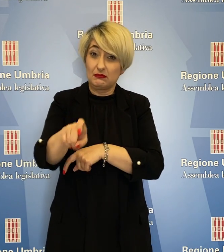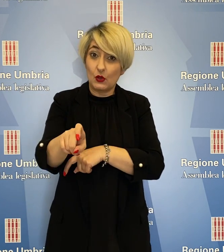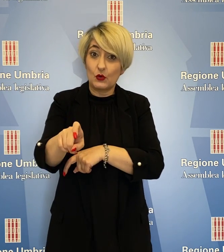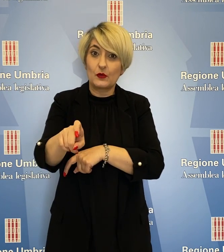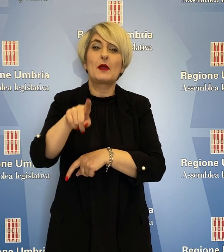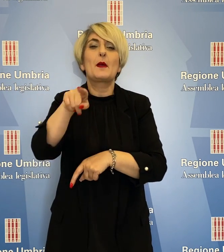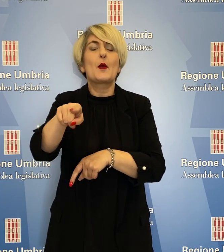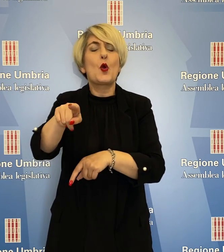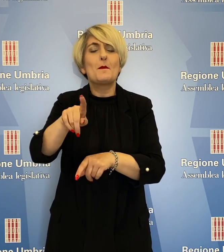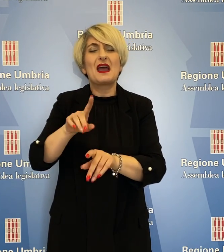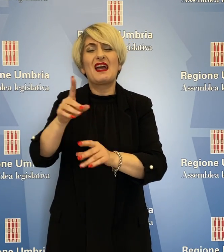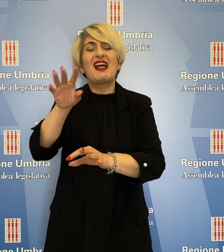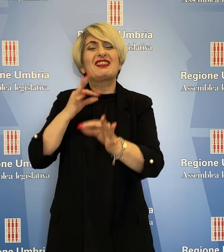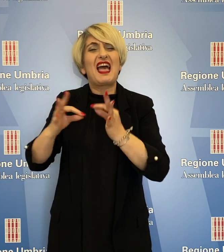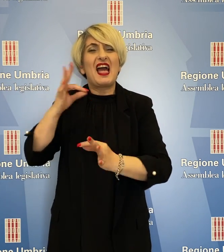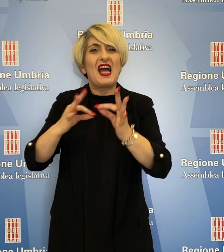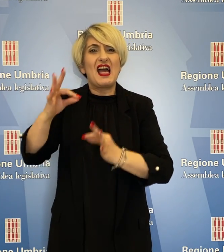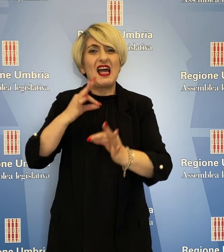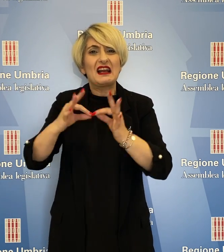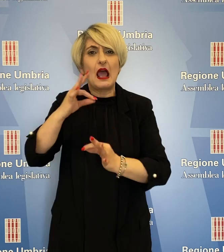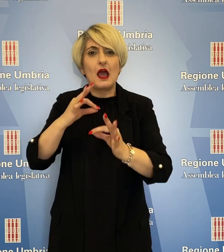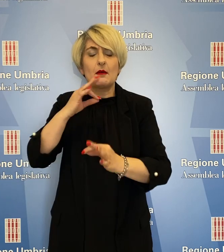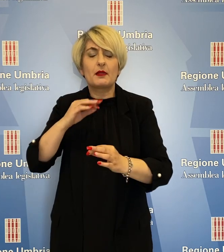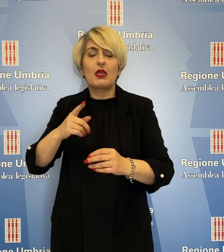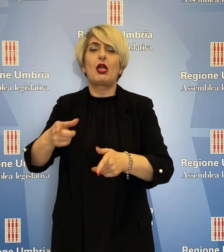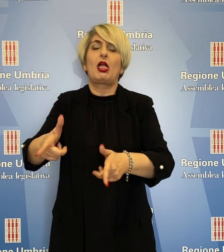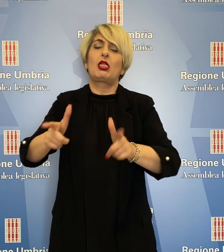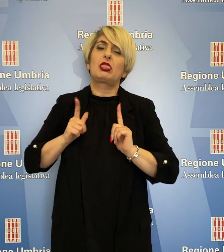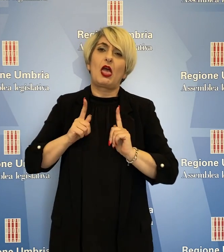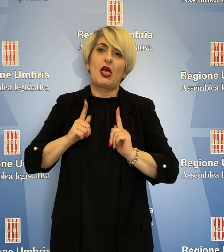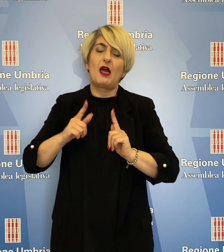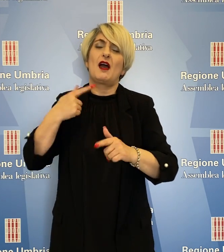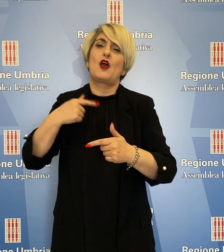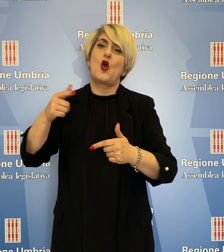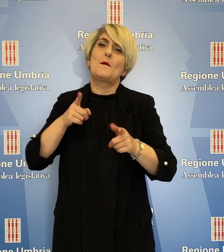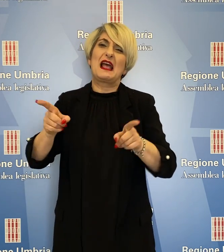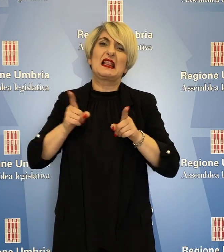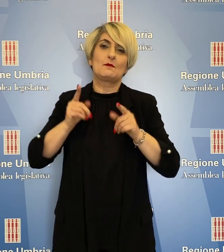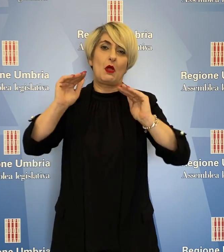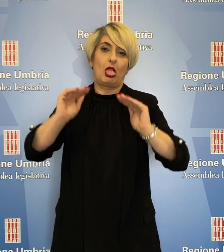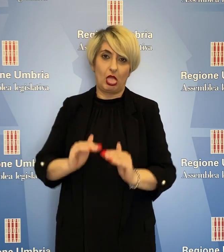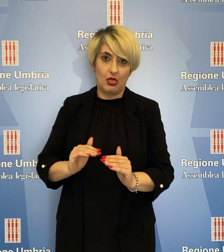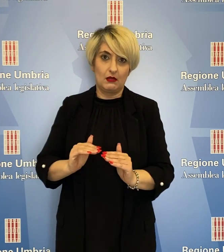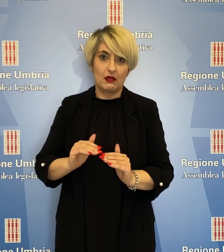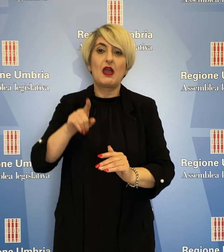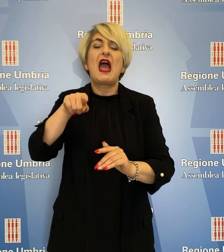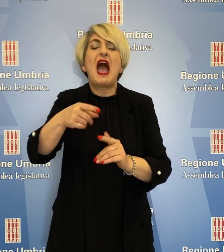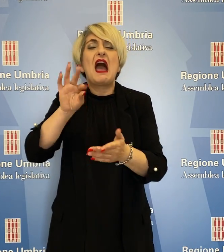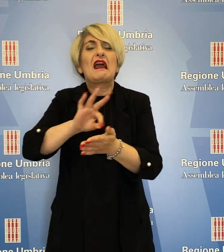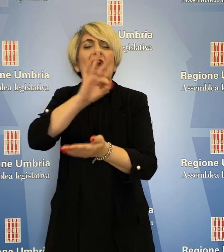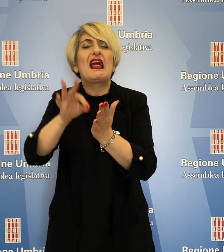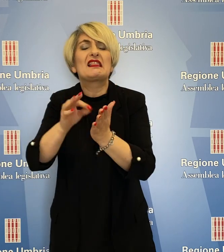immunodepressione secondaria a trattamento terapeutico indipendentemente dalla data di termine delle cure.